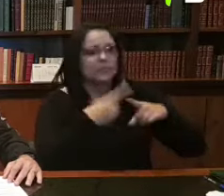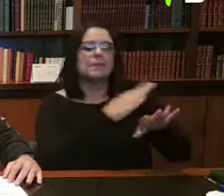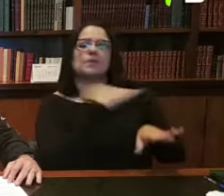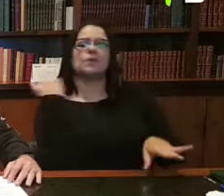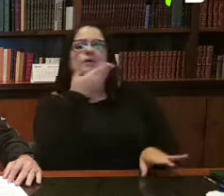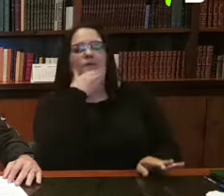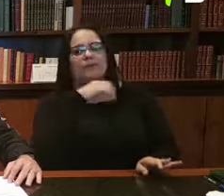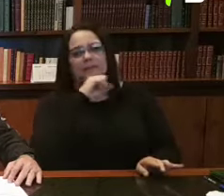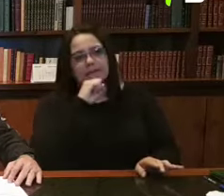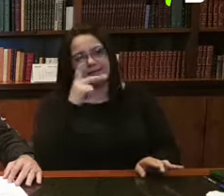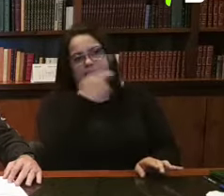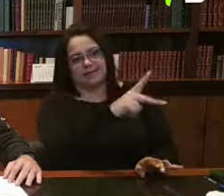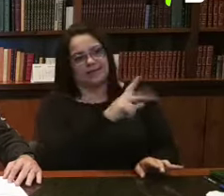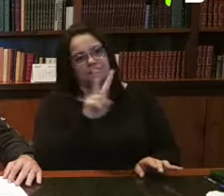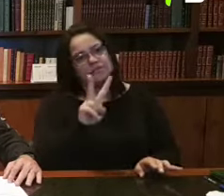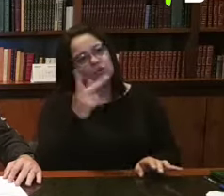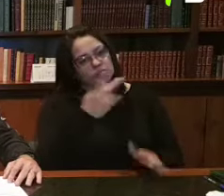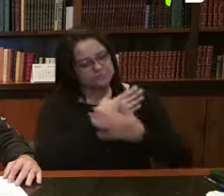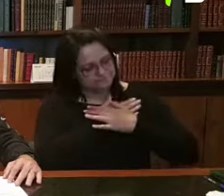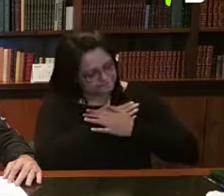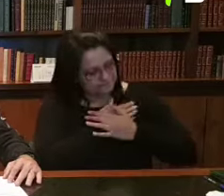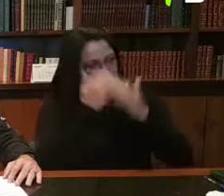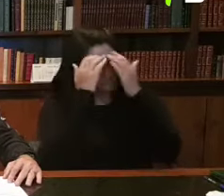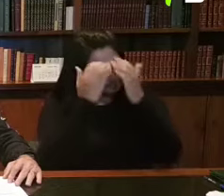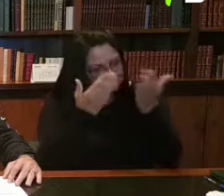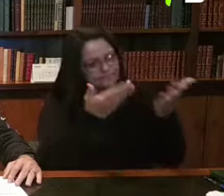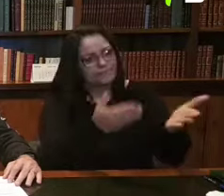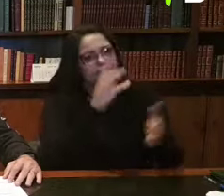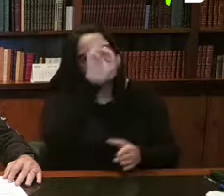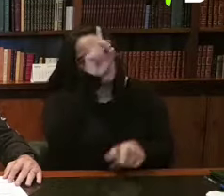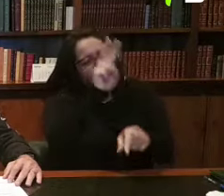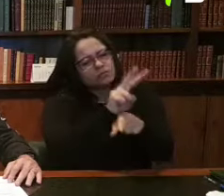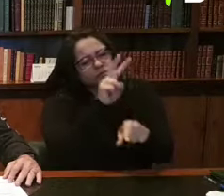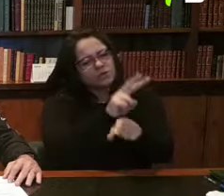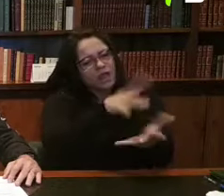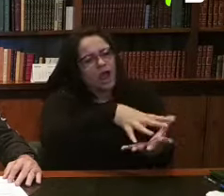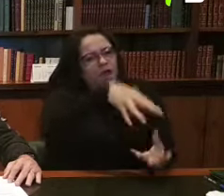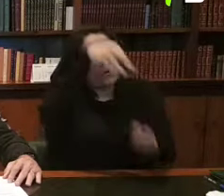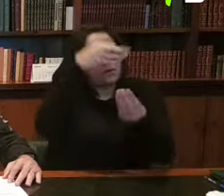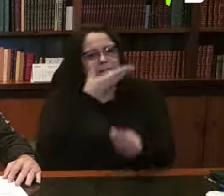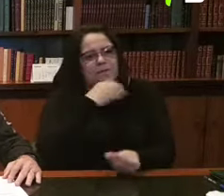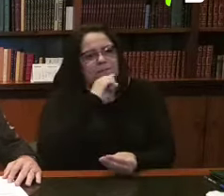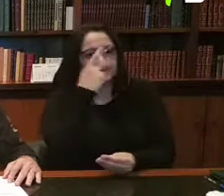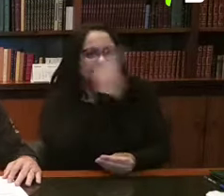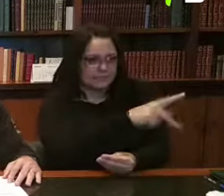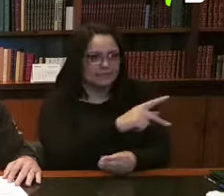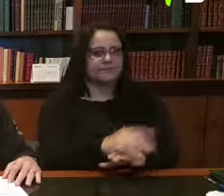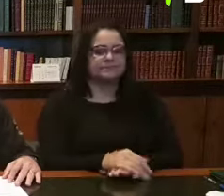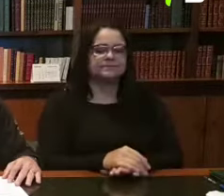passamento do seu pai então nossa nossa condolência e que deus a colha a alma do seu querido pai